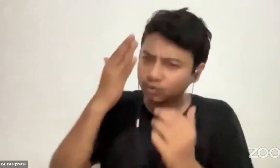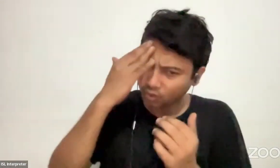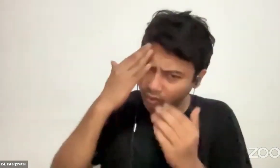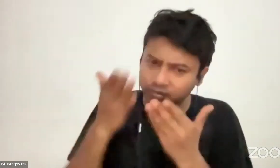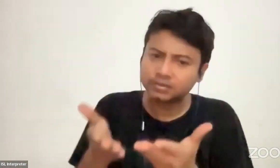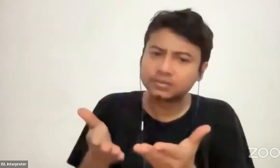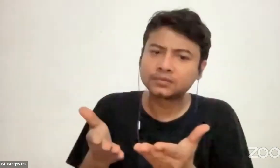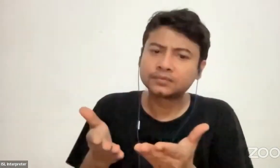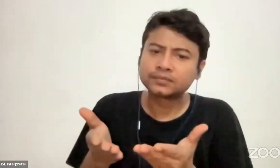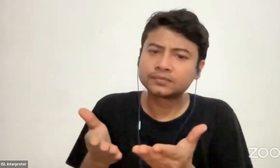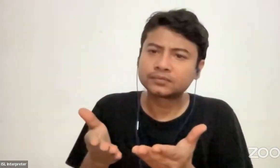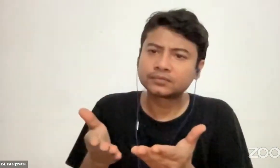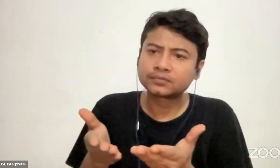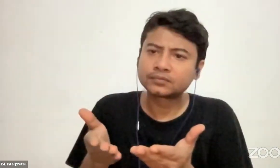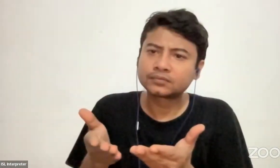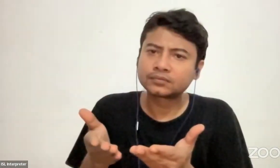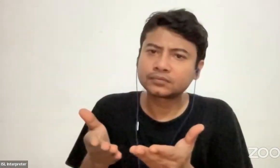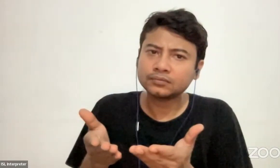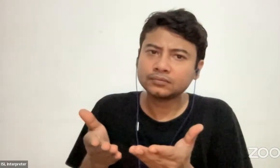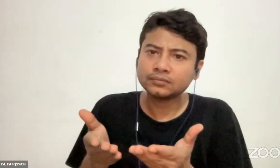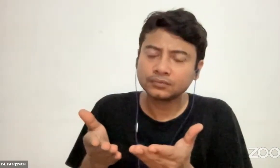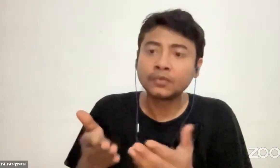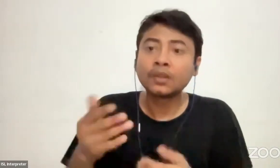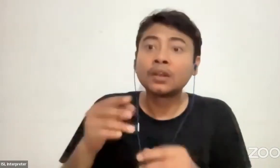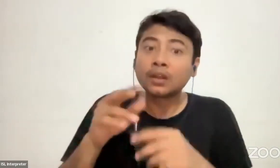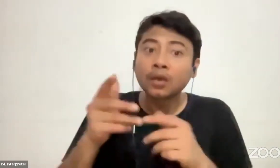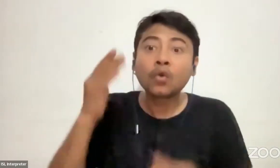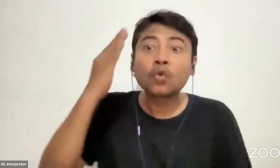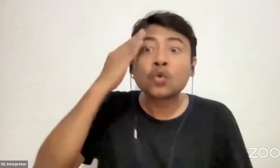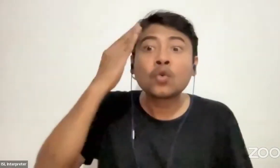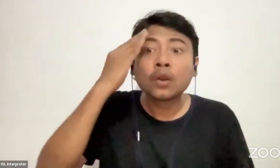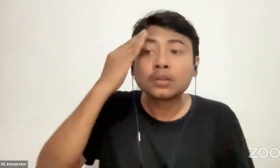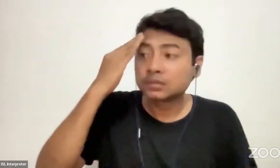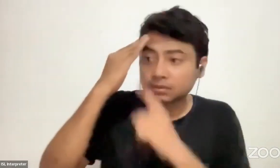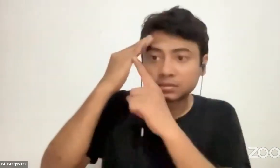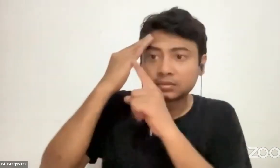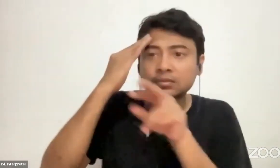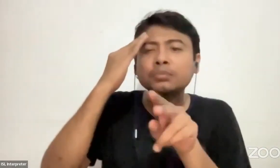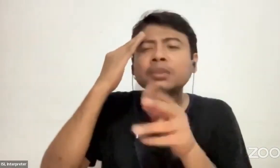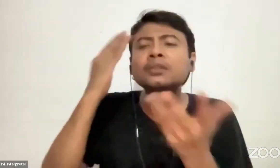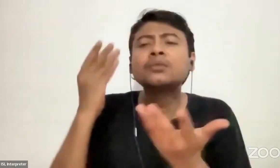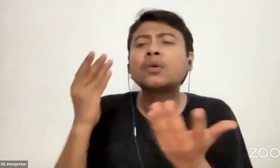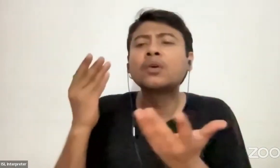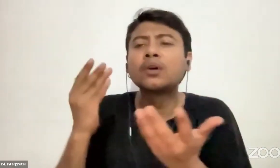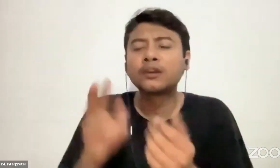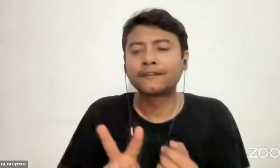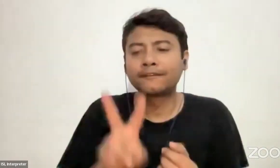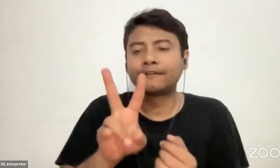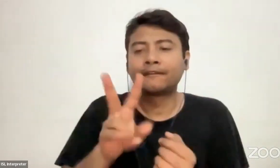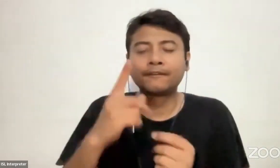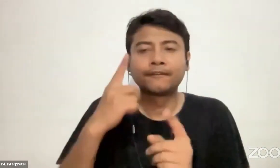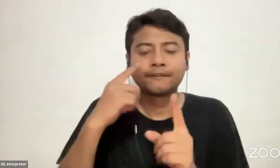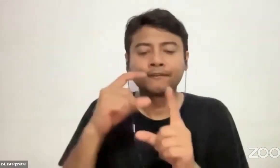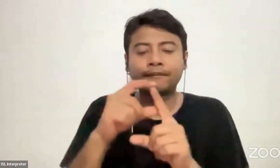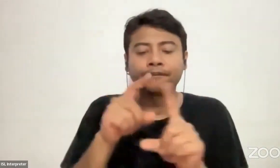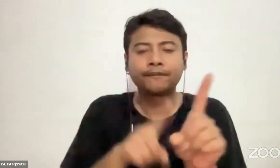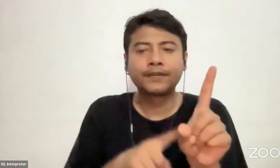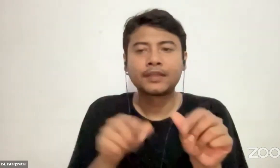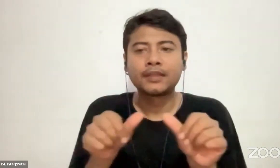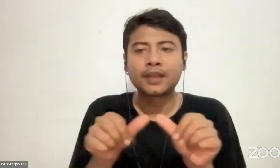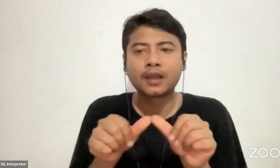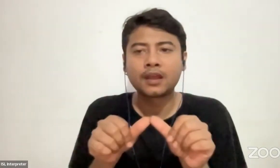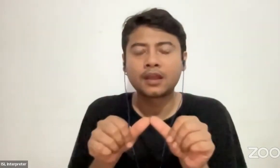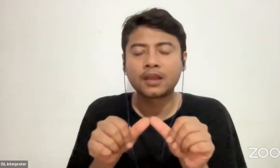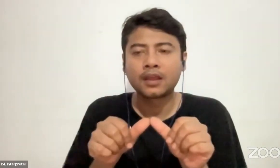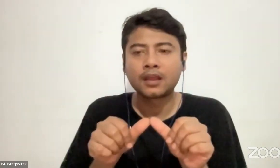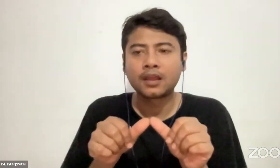कहा गया, या यूं कहें विद्या का मतलब क्या, तो शास्त्रों में कहा गया विद्या सा विमुक्तये, विद्या